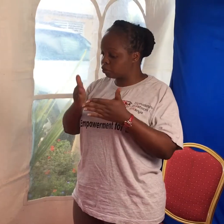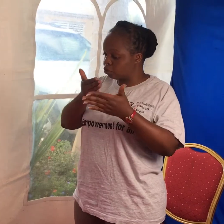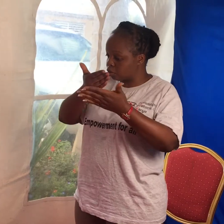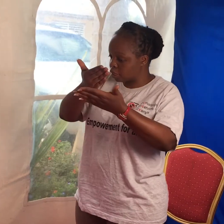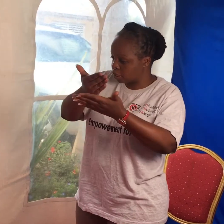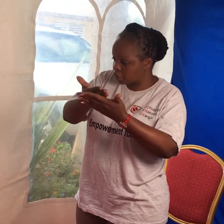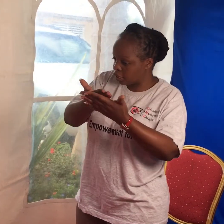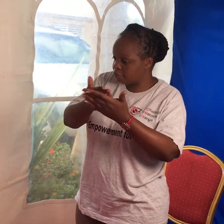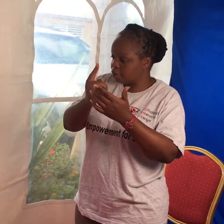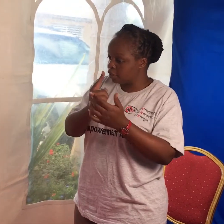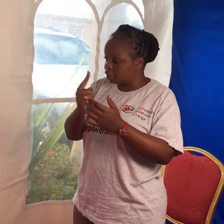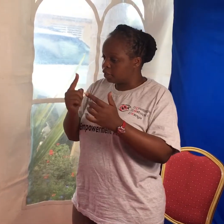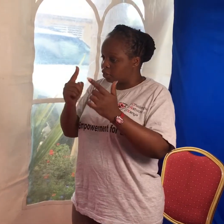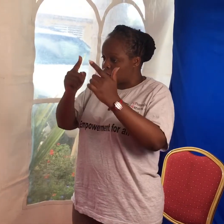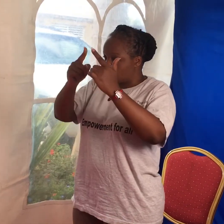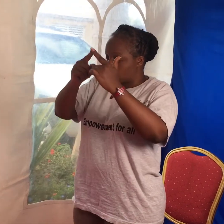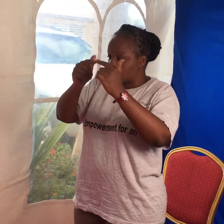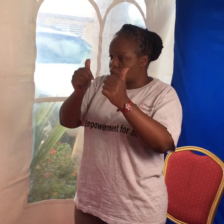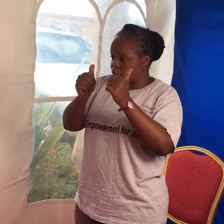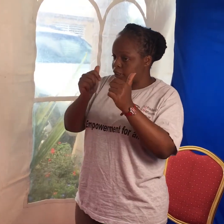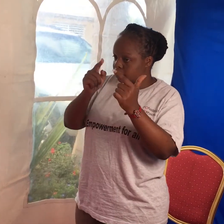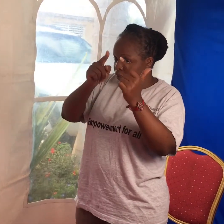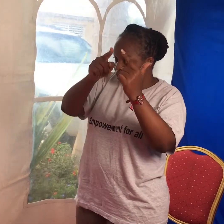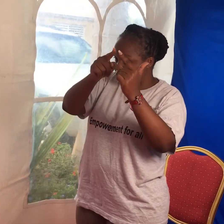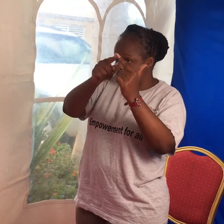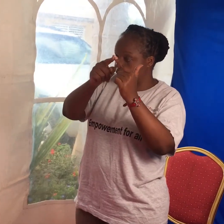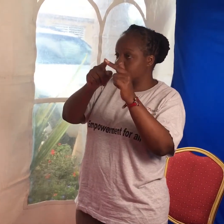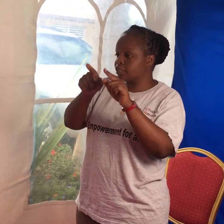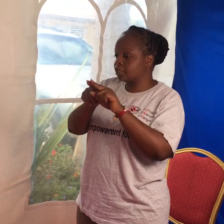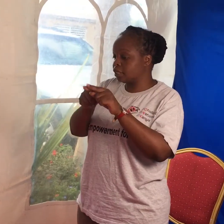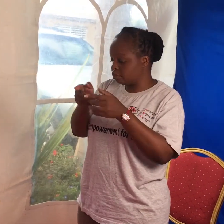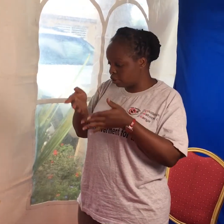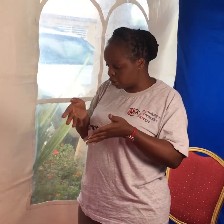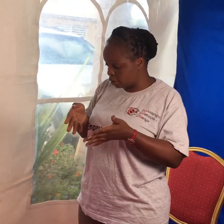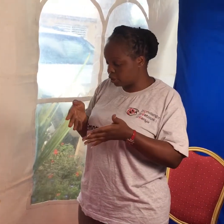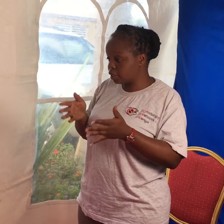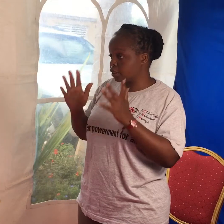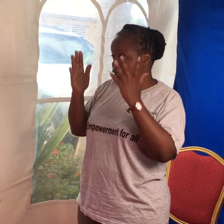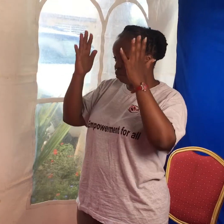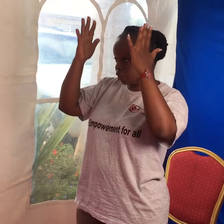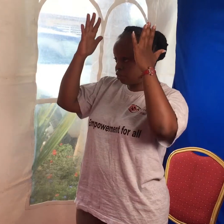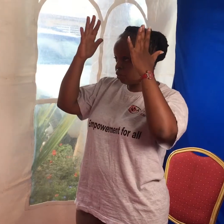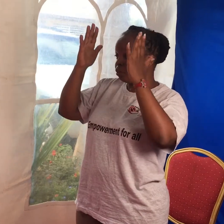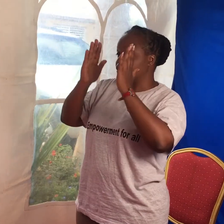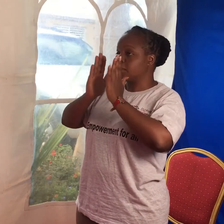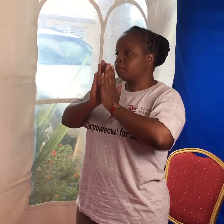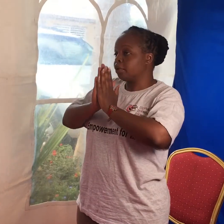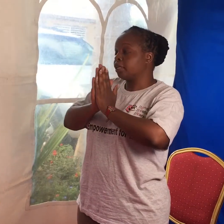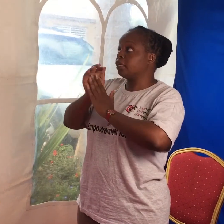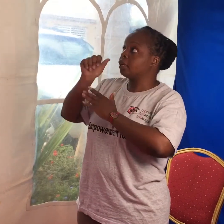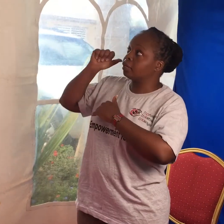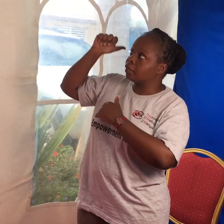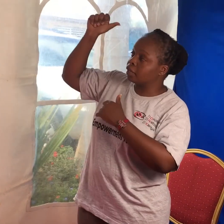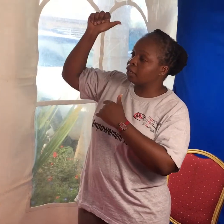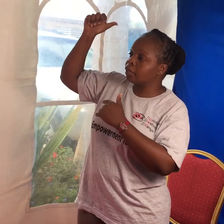malengo yaliyokusudiwa katika hafla kama hii. Tunakuomba ya Allah, chuo kama